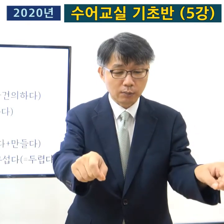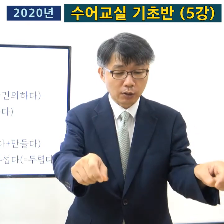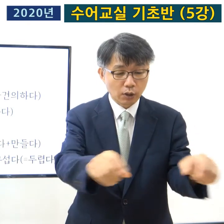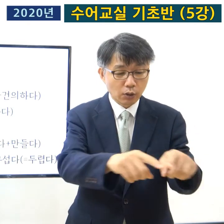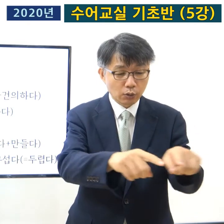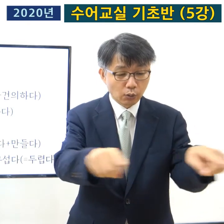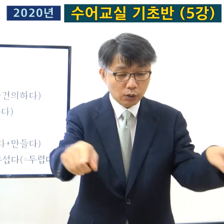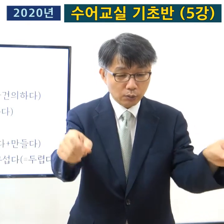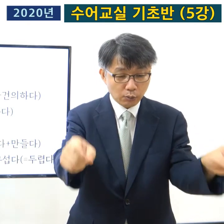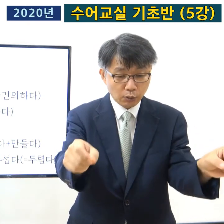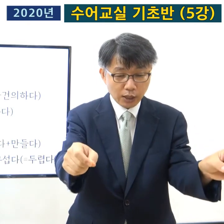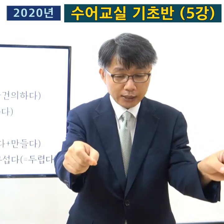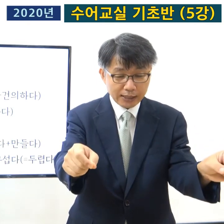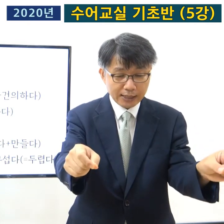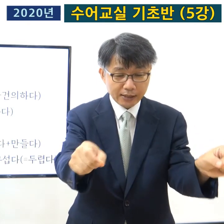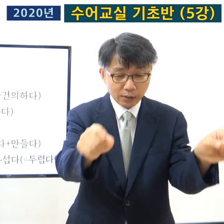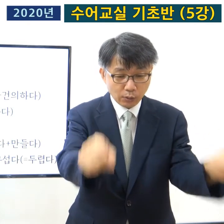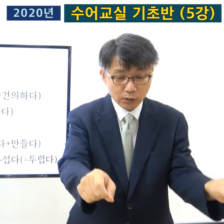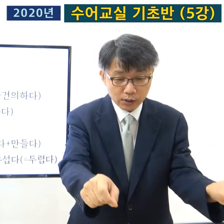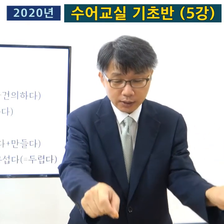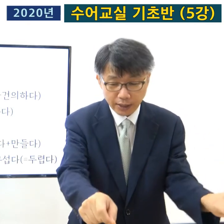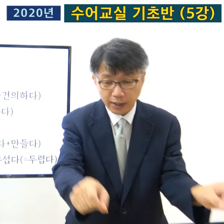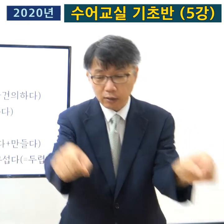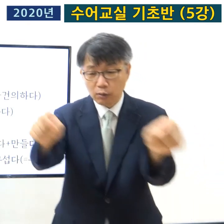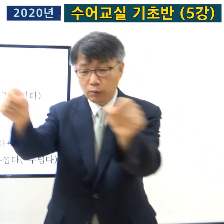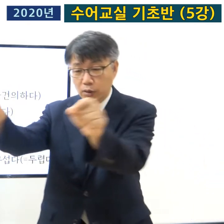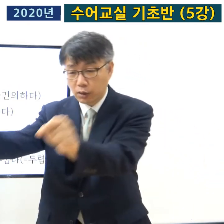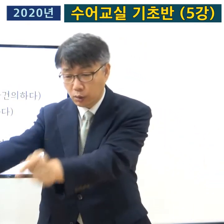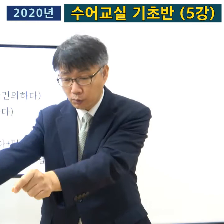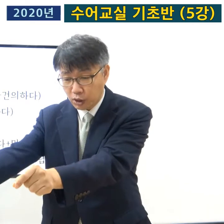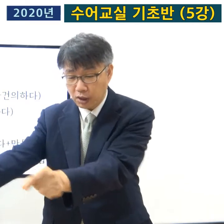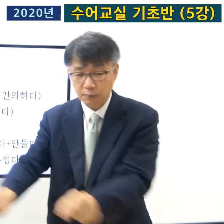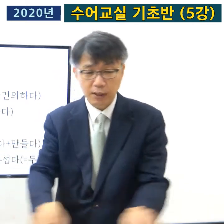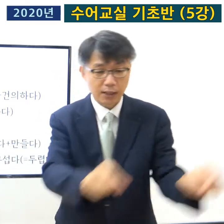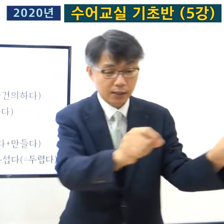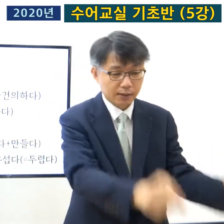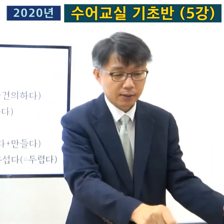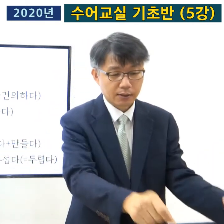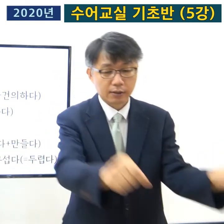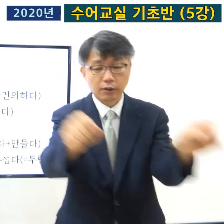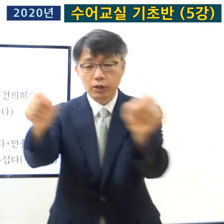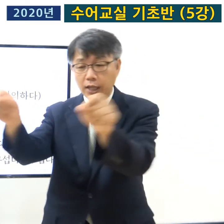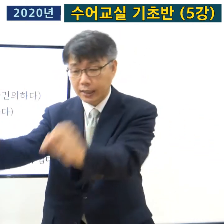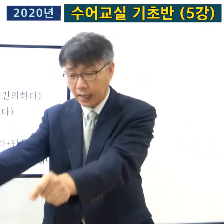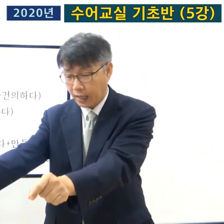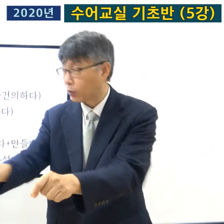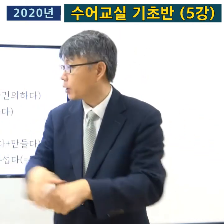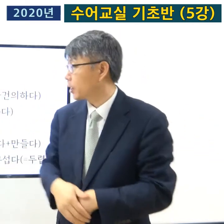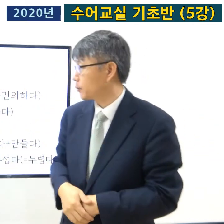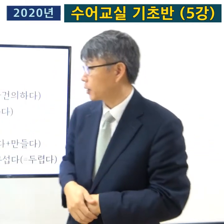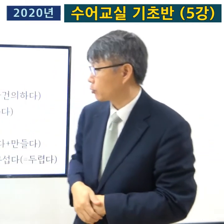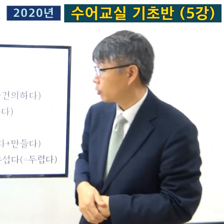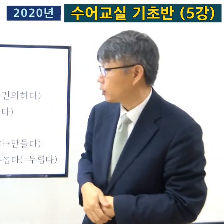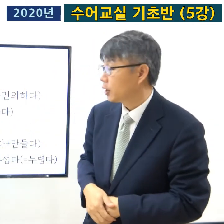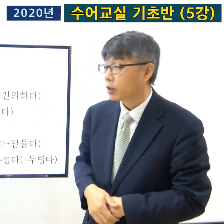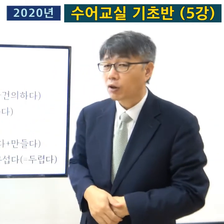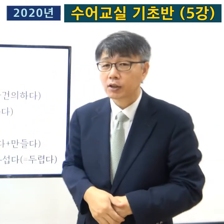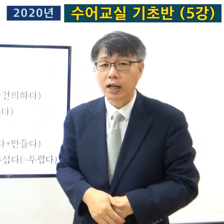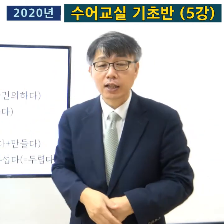있으면 여기서 여기까지가 기간인데 요거를 그대로 뒤로 넘기는 겁니다. 연기하다 이렇게 하시면 되고요.